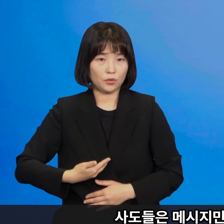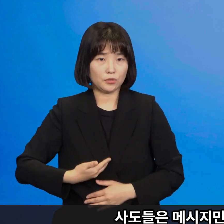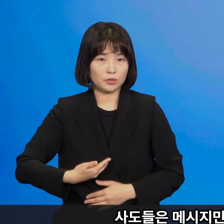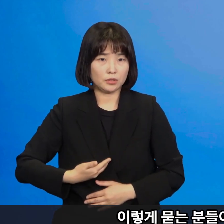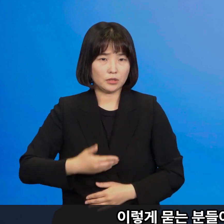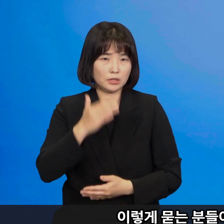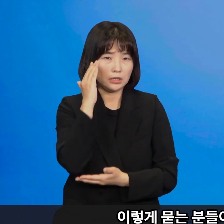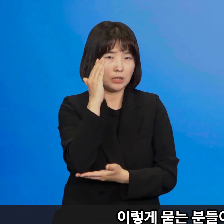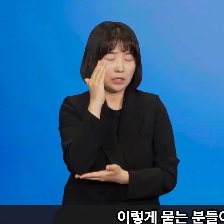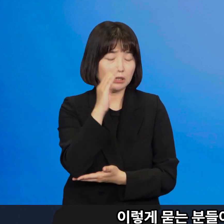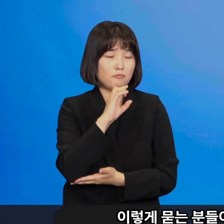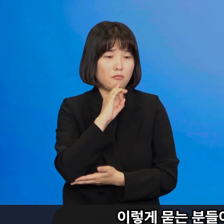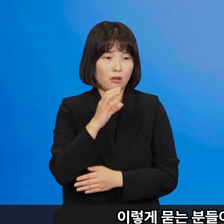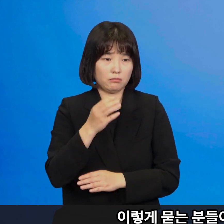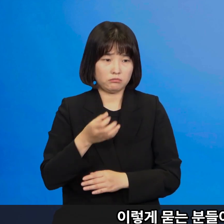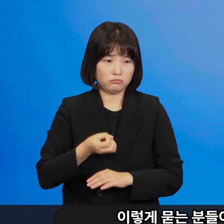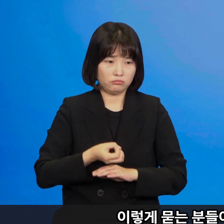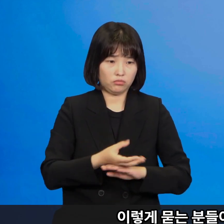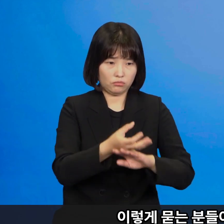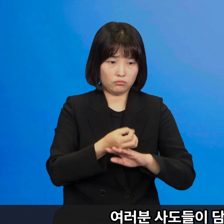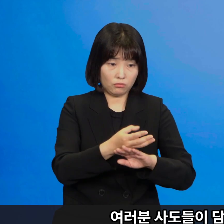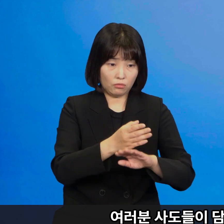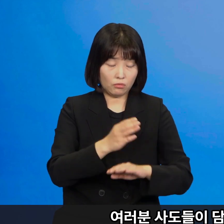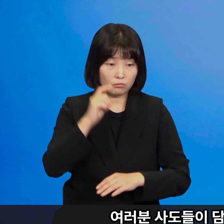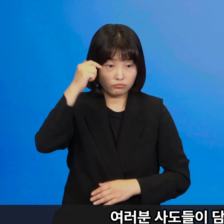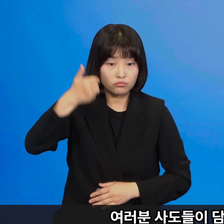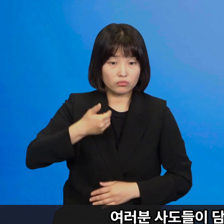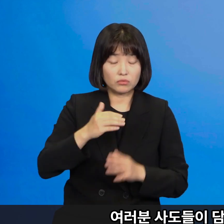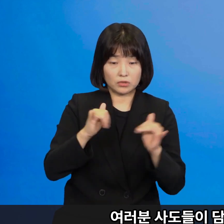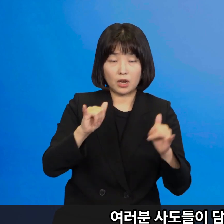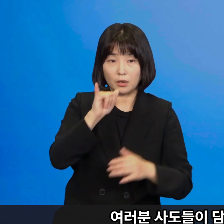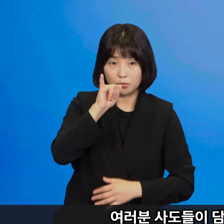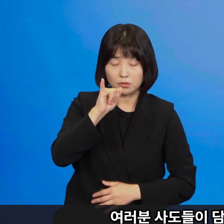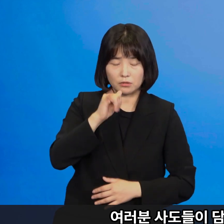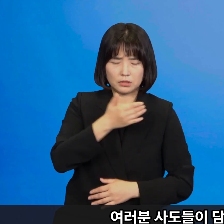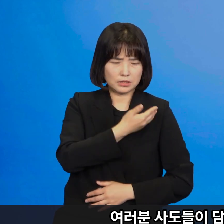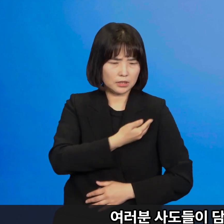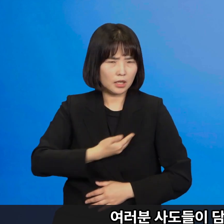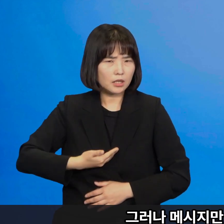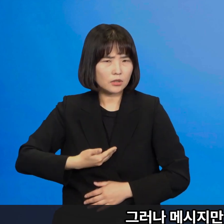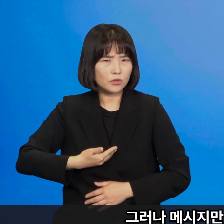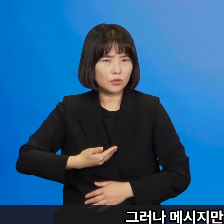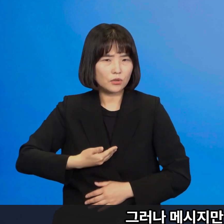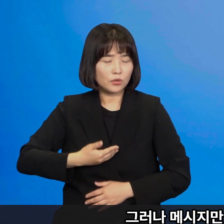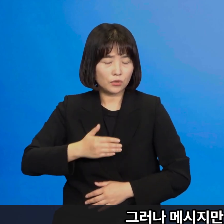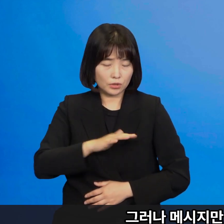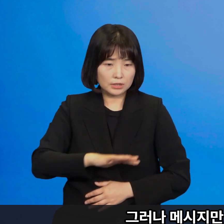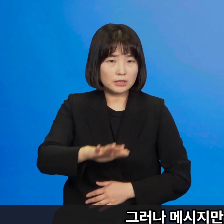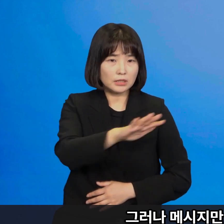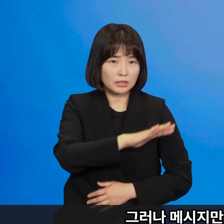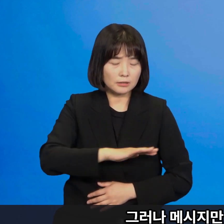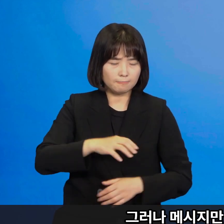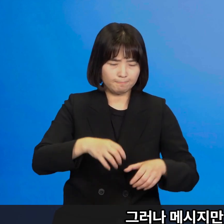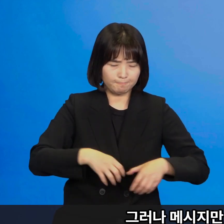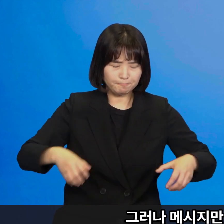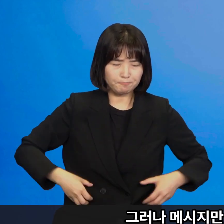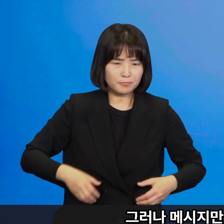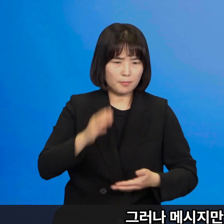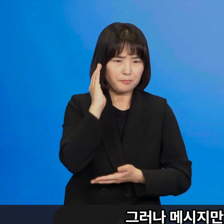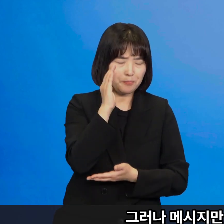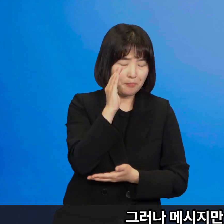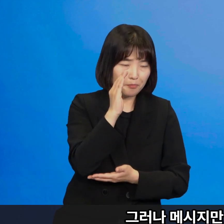전하지 않았습니까? 이렇게 묻는 분들이 계실지 모르겠어요. 여러분, 사도들이 담대하게 복음을 전했죠. 그러나 메시지만 전하지